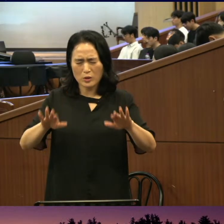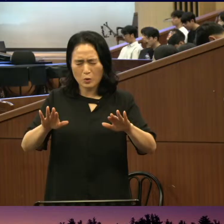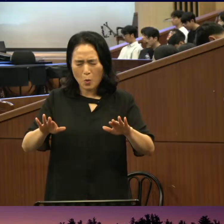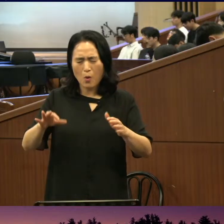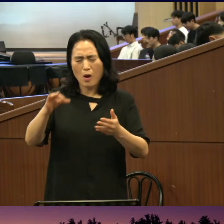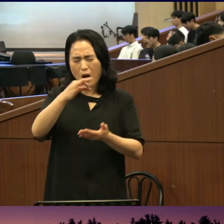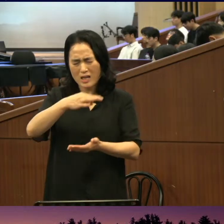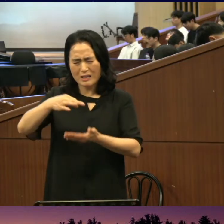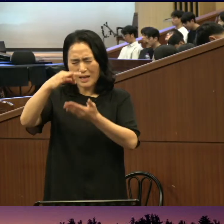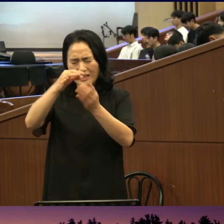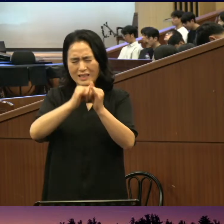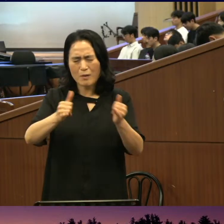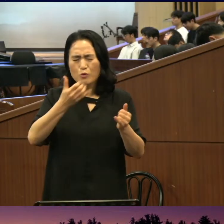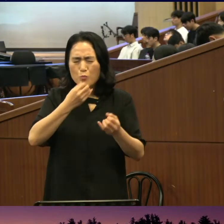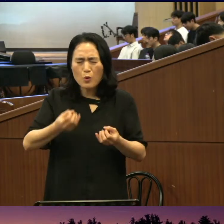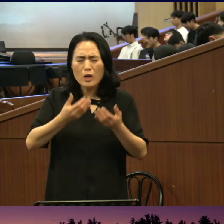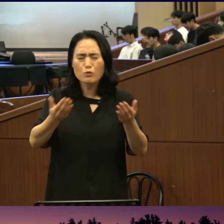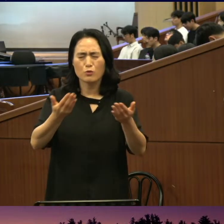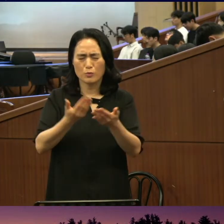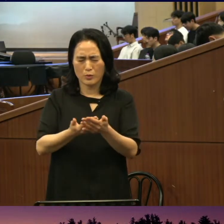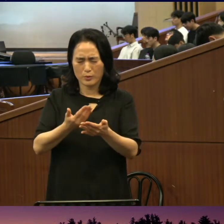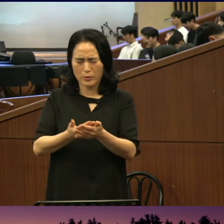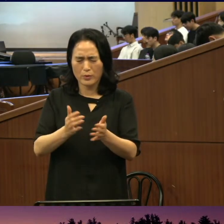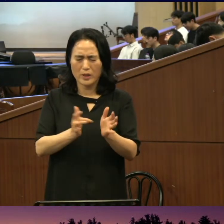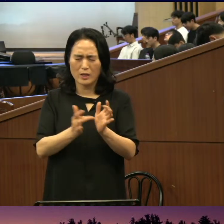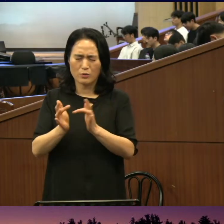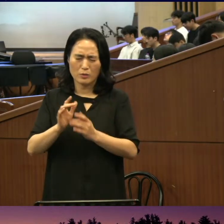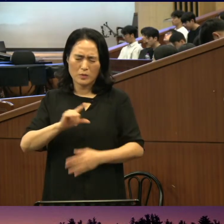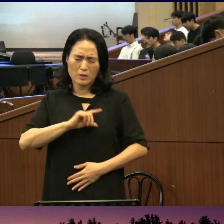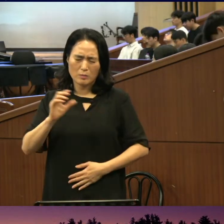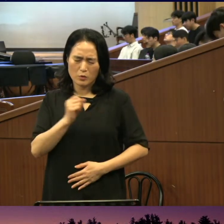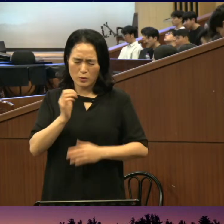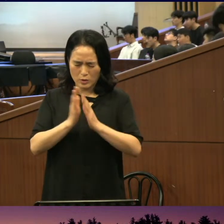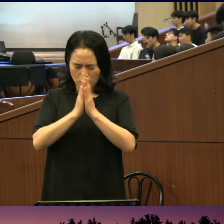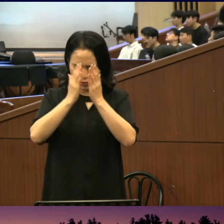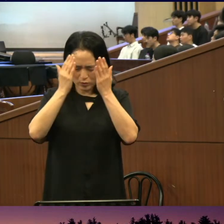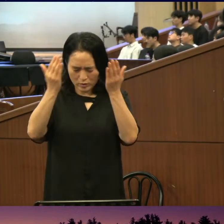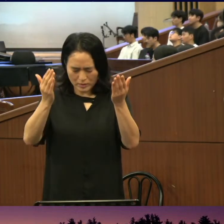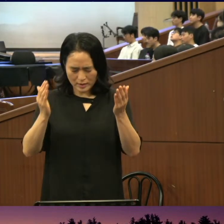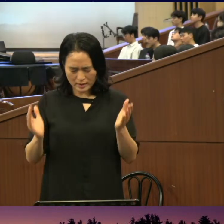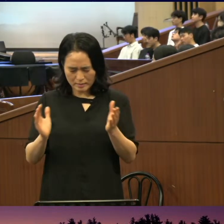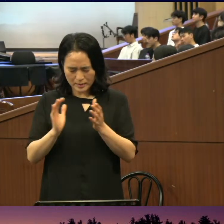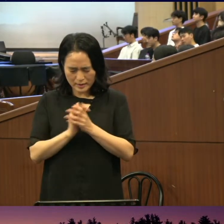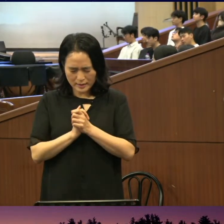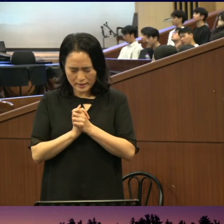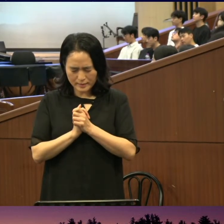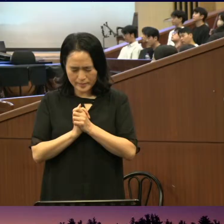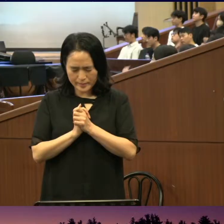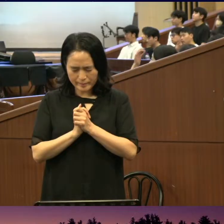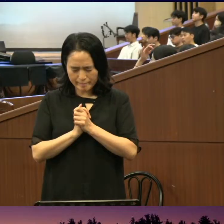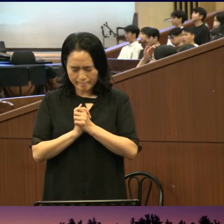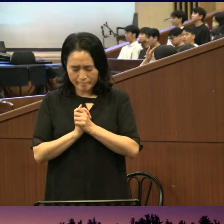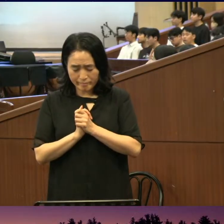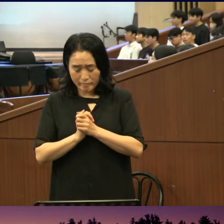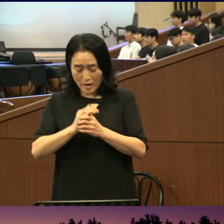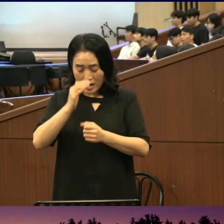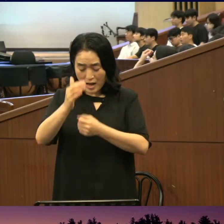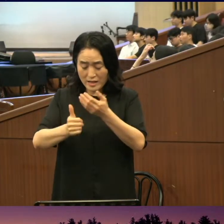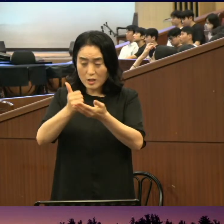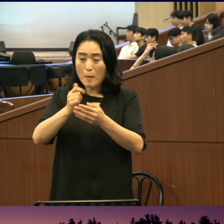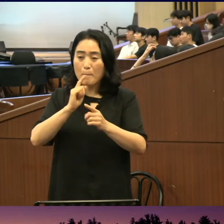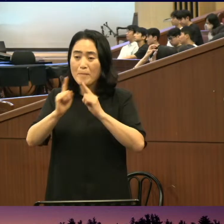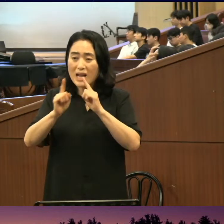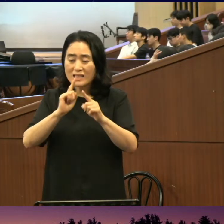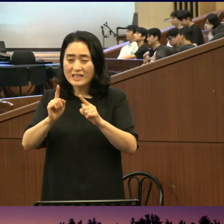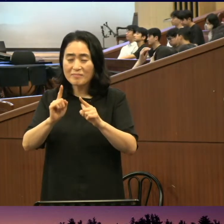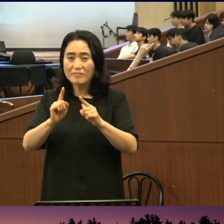손길들을 축복해 주시기를 원하옵고 예수님의 이름으로 기도하옵나이다. 아멘. 하나님 말씀 전도서